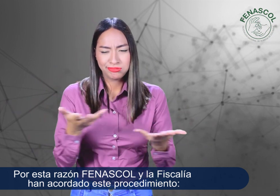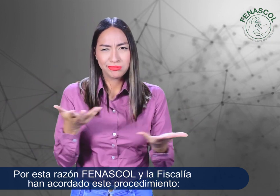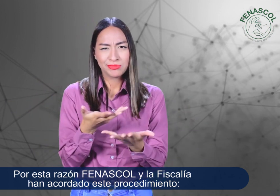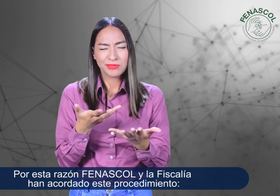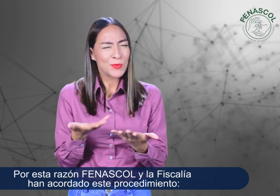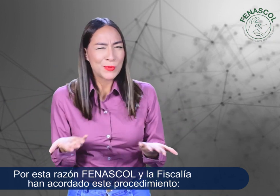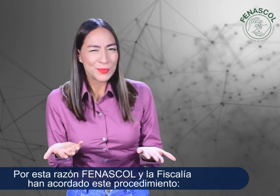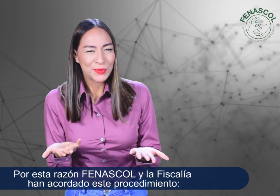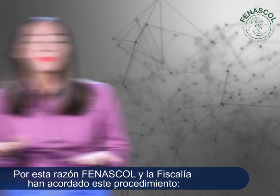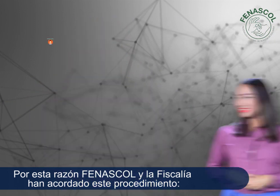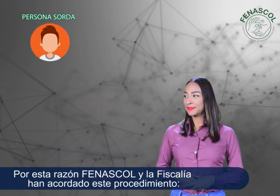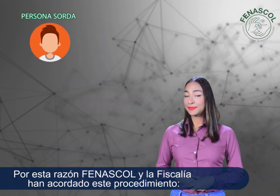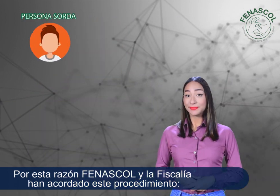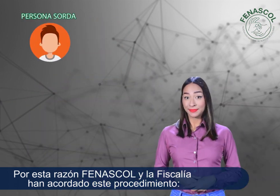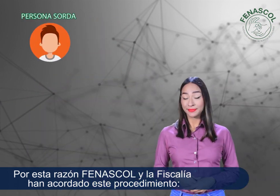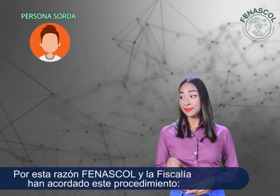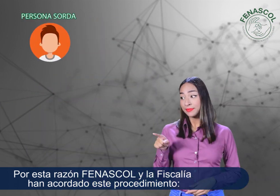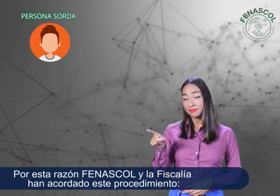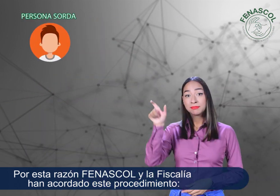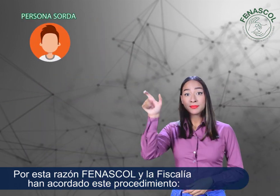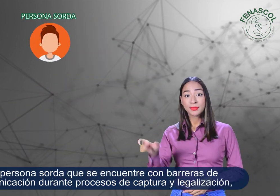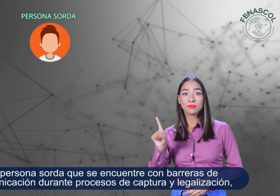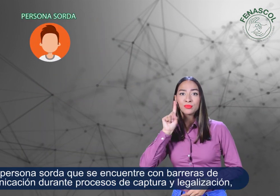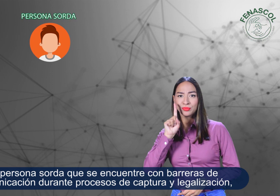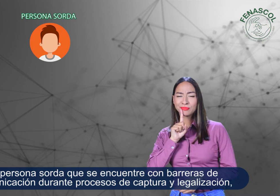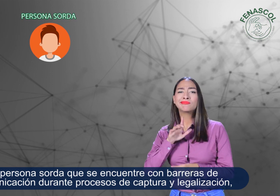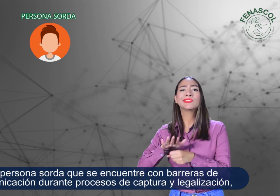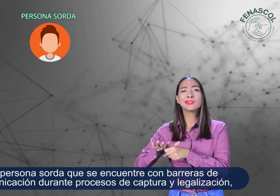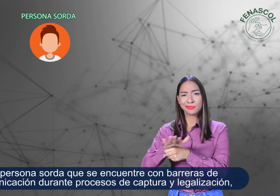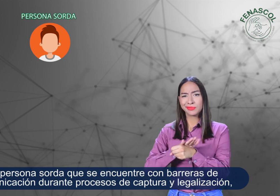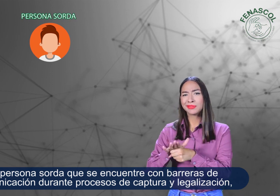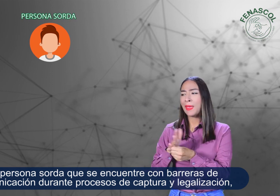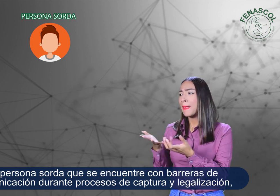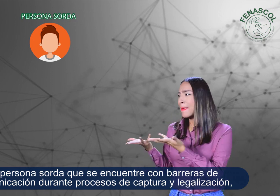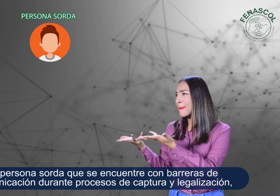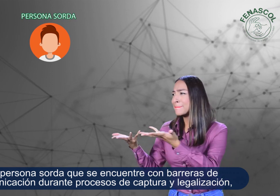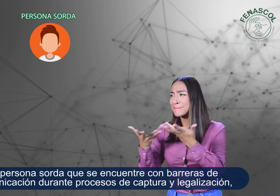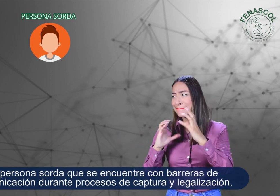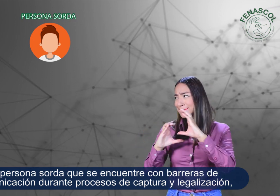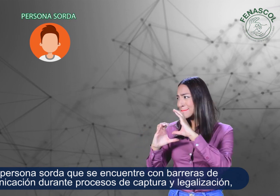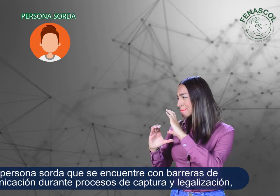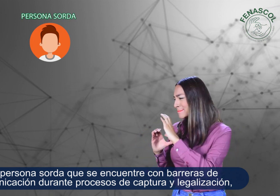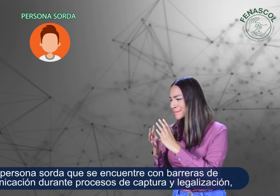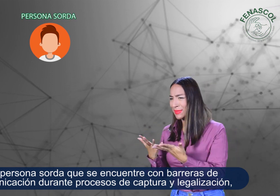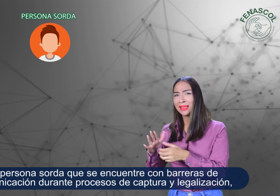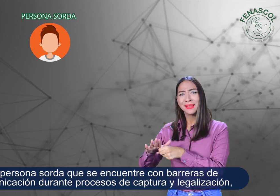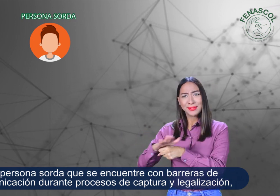FENASCOL y la Fiscalía han acordado este procedimiento. La persona sorda que se encuentre con barreras de comunicación durante procesos de